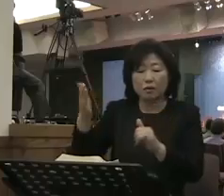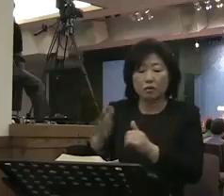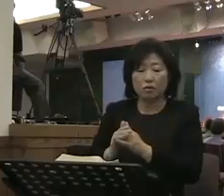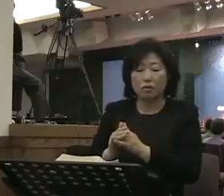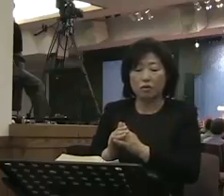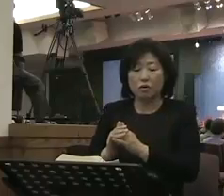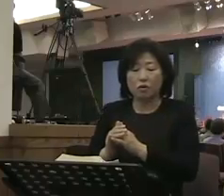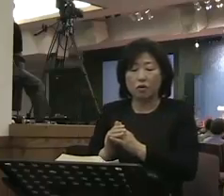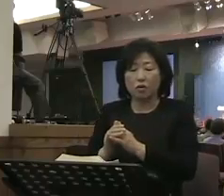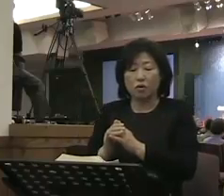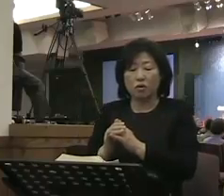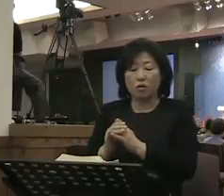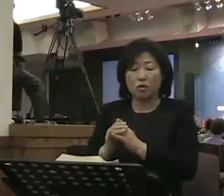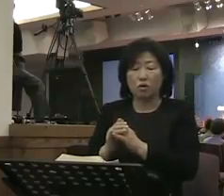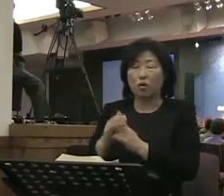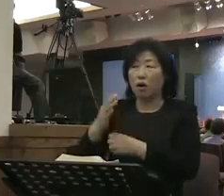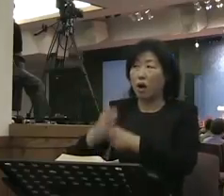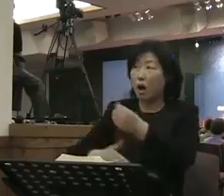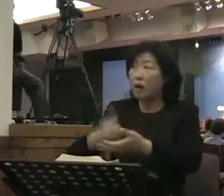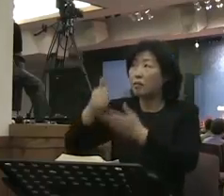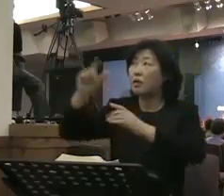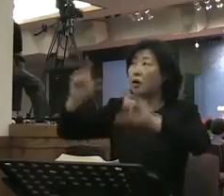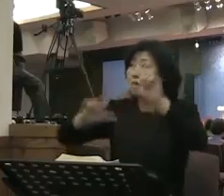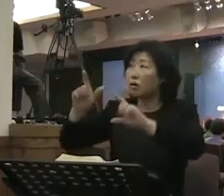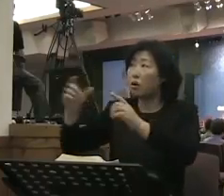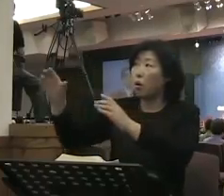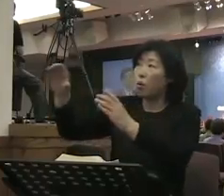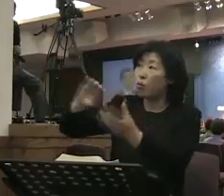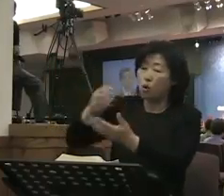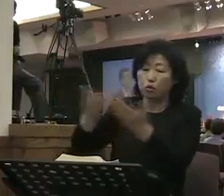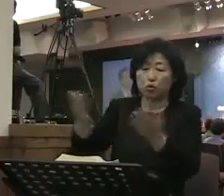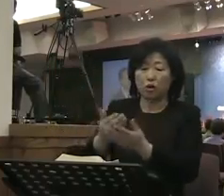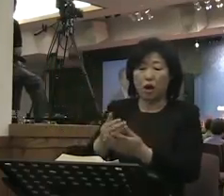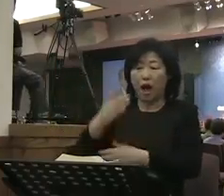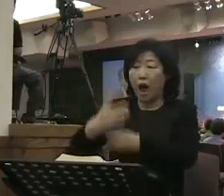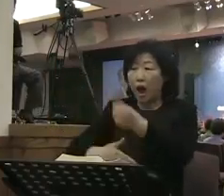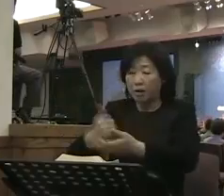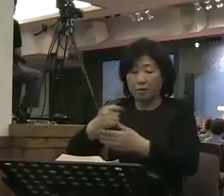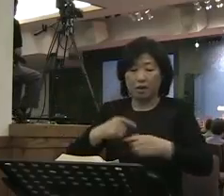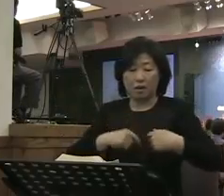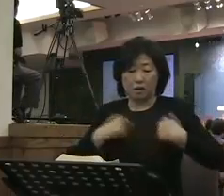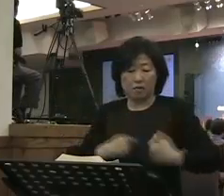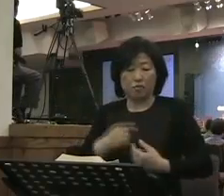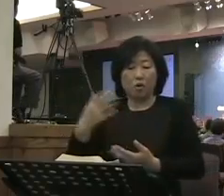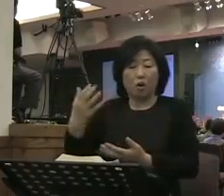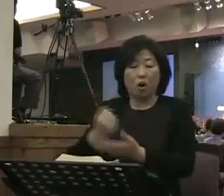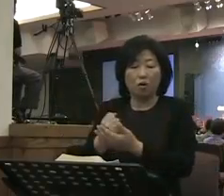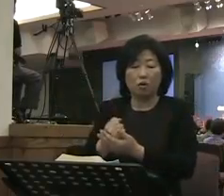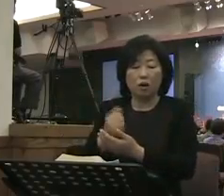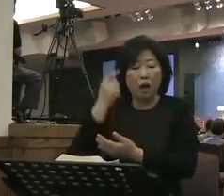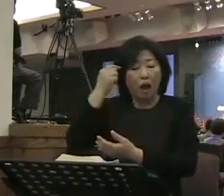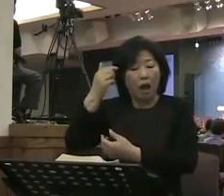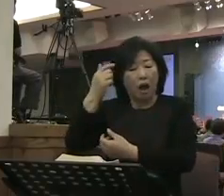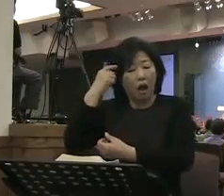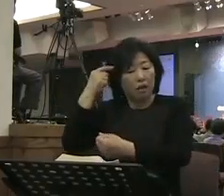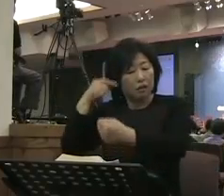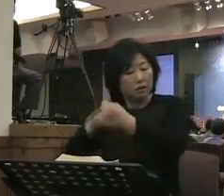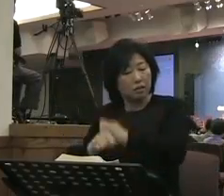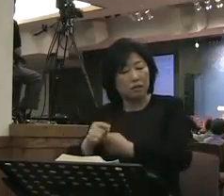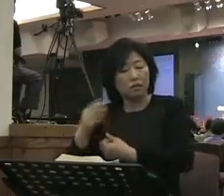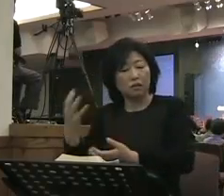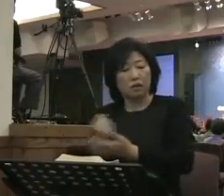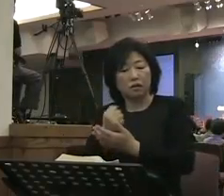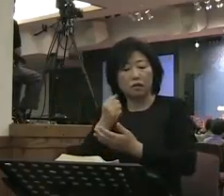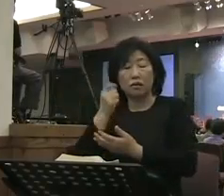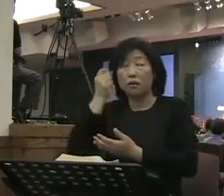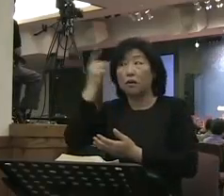하나님께서 당신의 형상을 부어주시고, 그 말은 하나님의 가슴을 갖고 하나님의 뜻을 캐치할 수 있는 사람으로